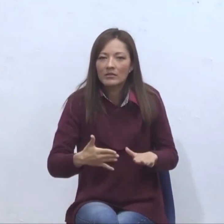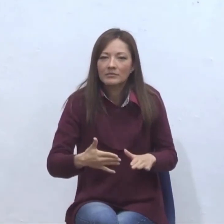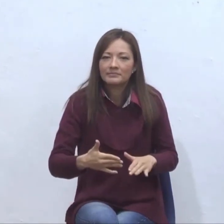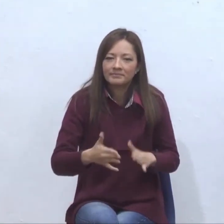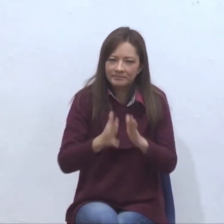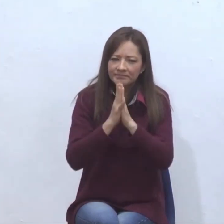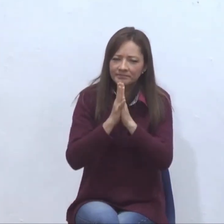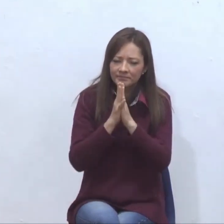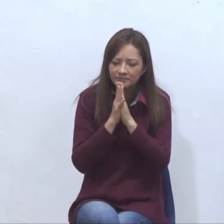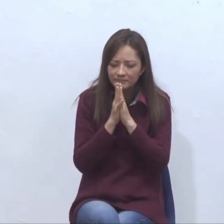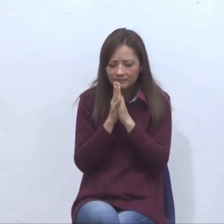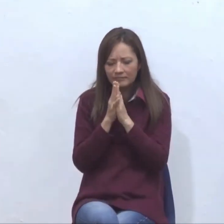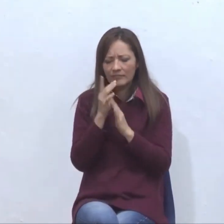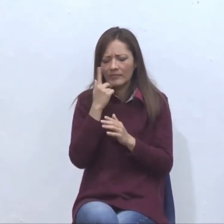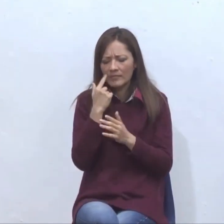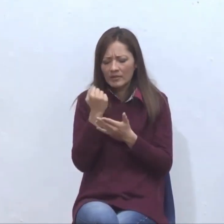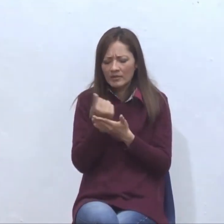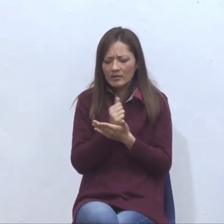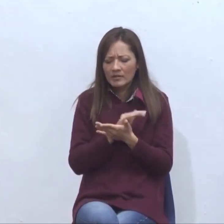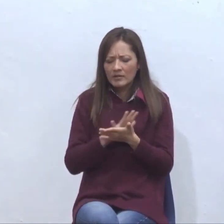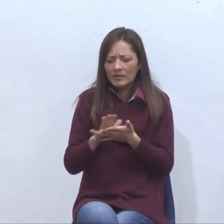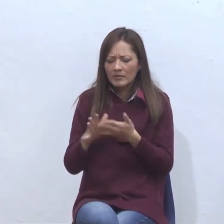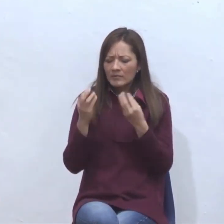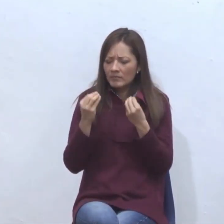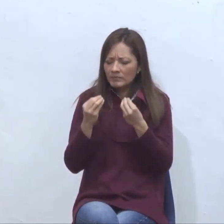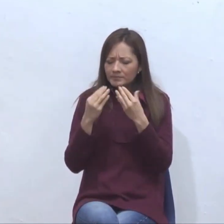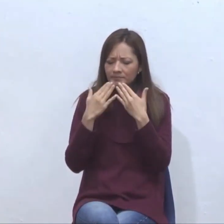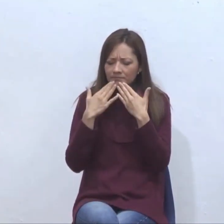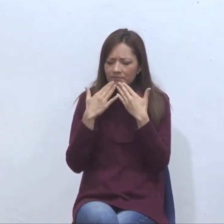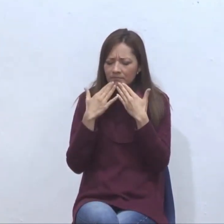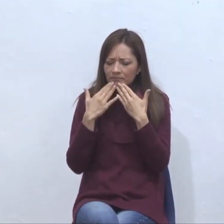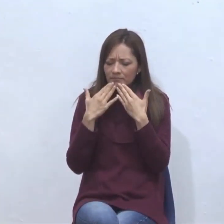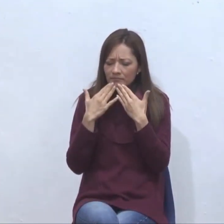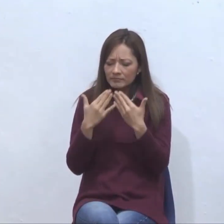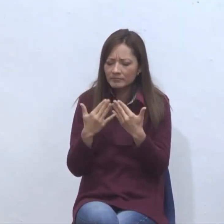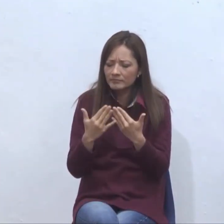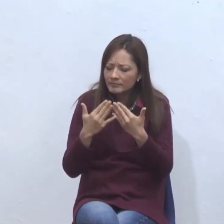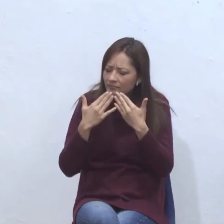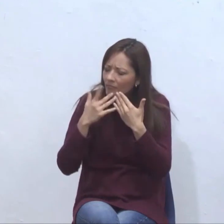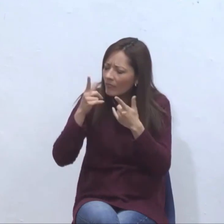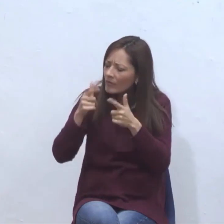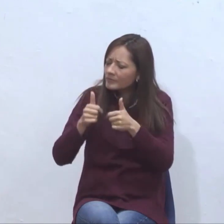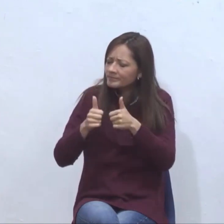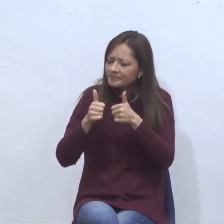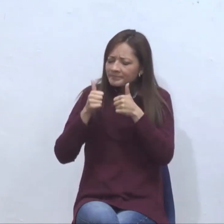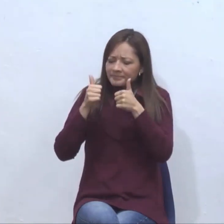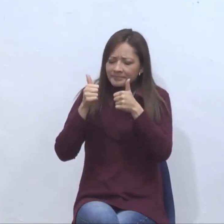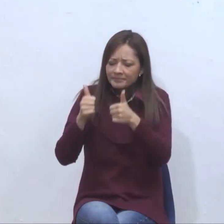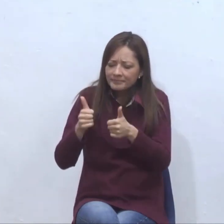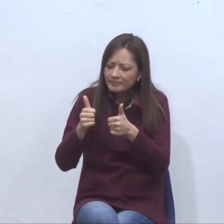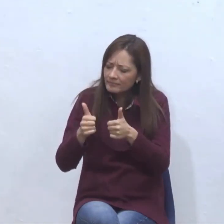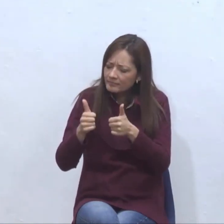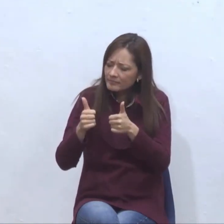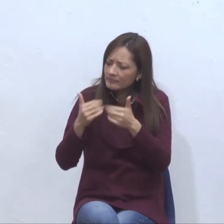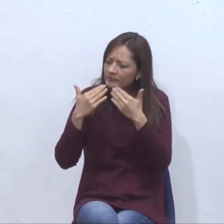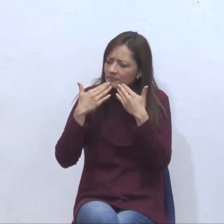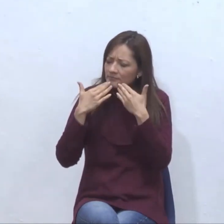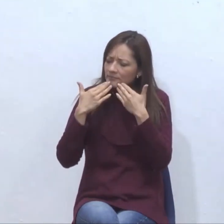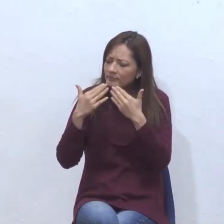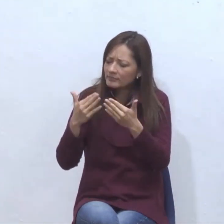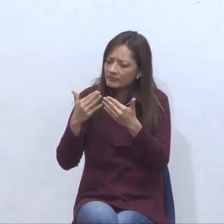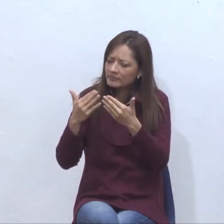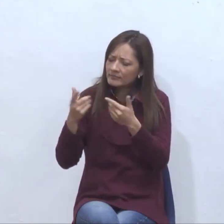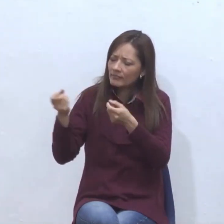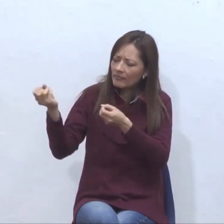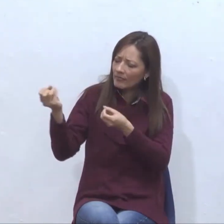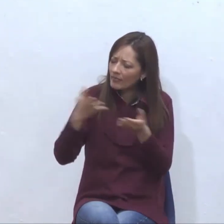Santo, hoy te damos muchas gracias. Gracias por ser tan bueno. Gracias por habernos enviado a tu